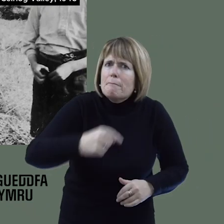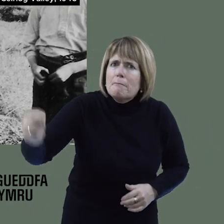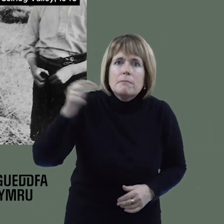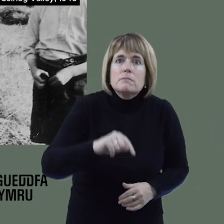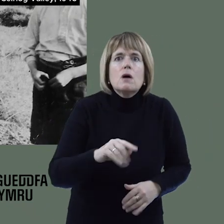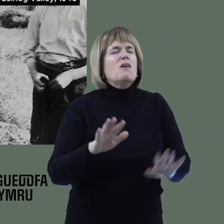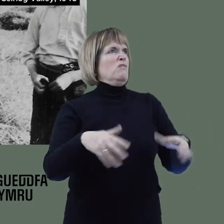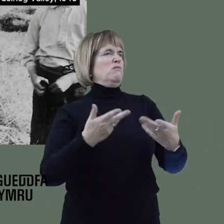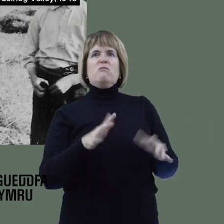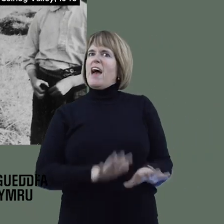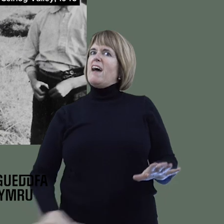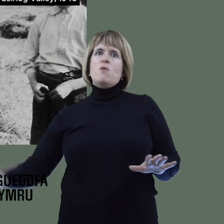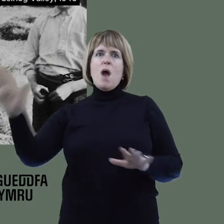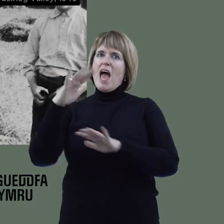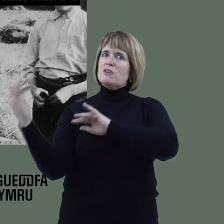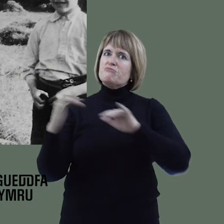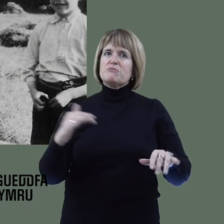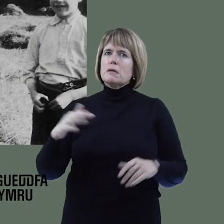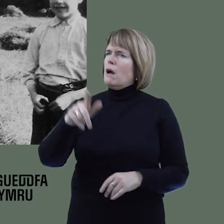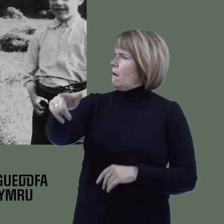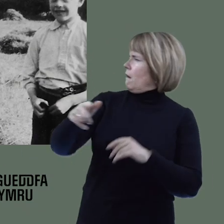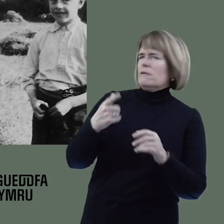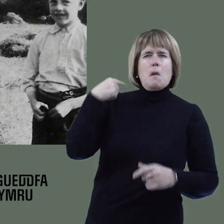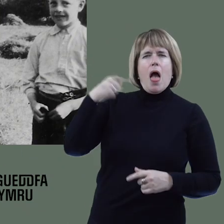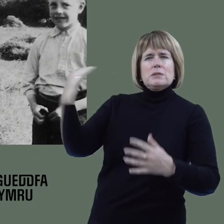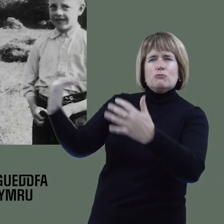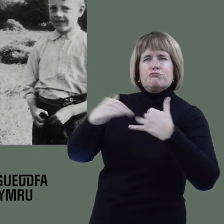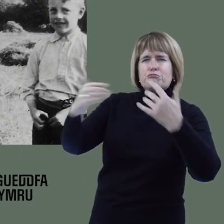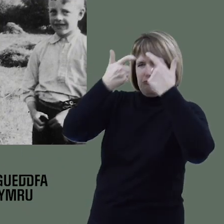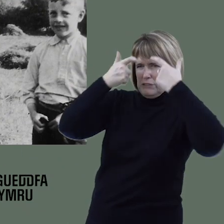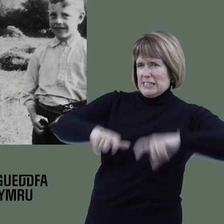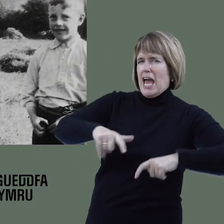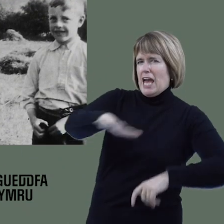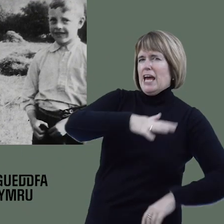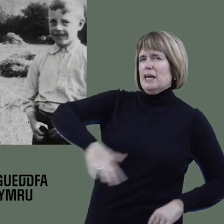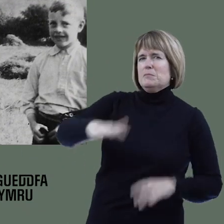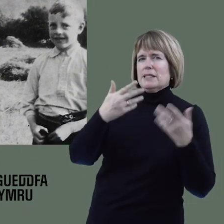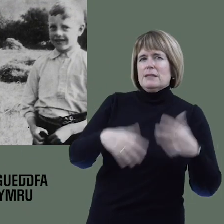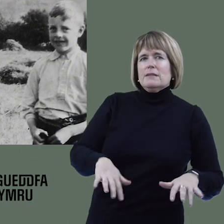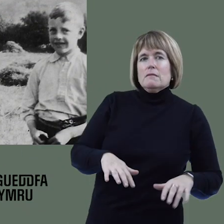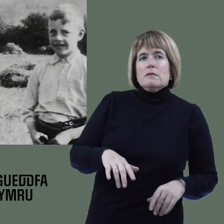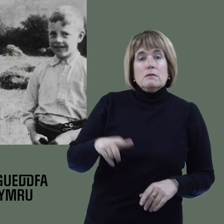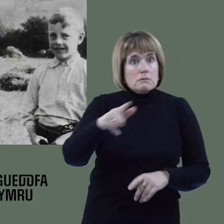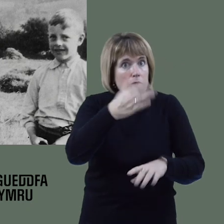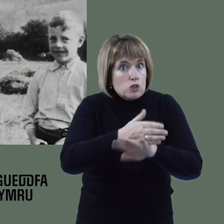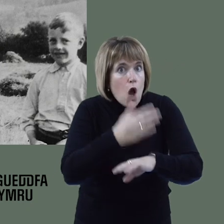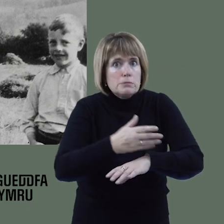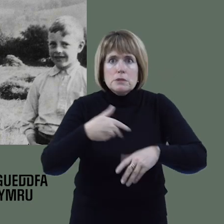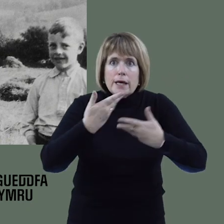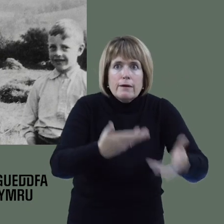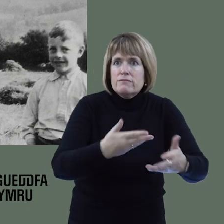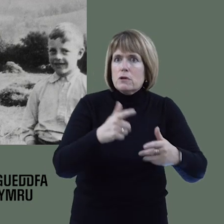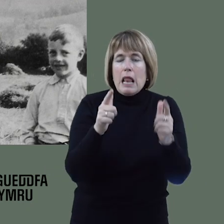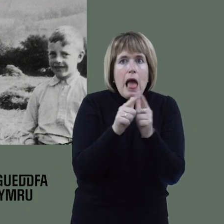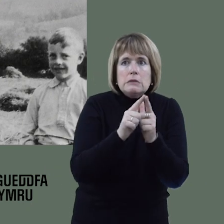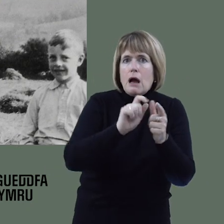bod wedyn? O, bant o'n Llundain ffrai fe? Mae lot o'n nhw'n sefyll yn yr ardal. Oedd gwaith tan